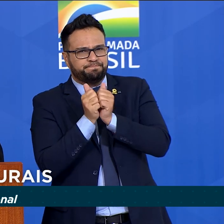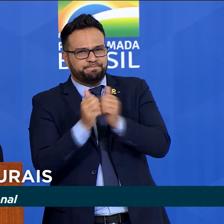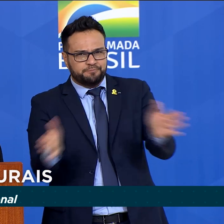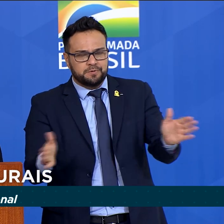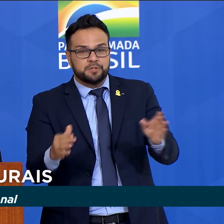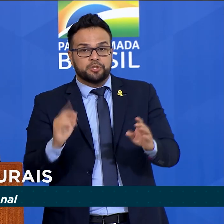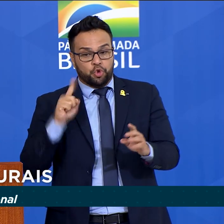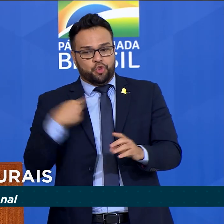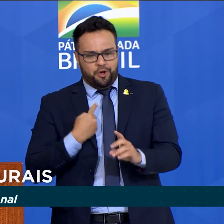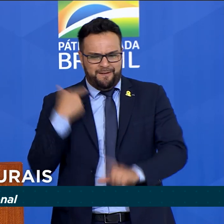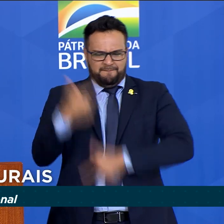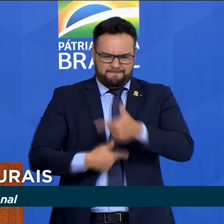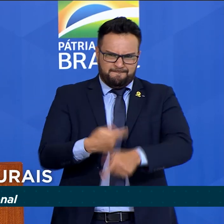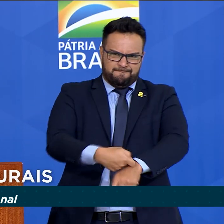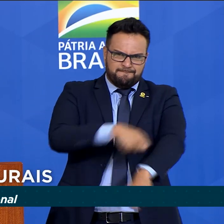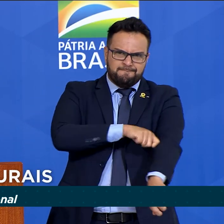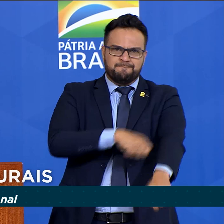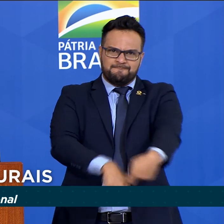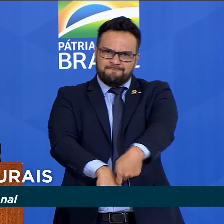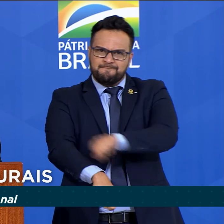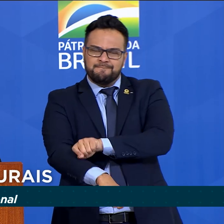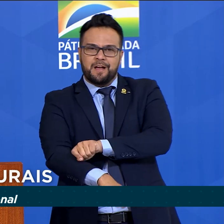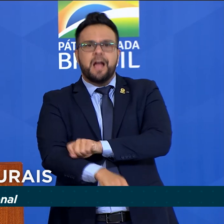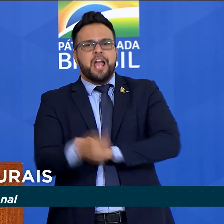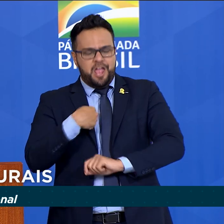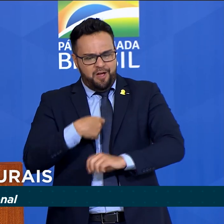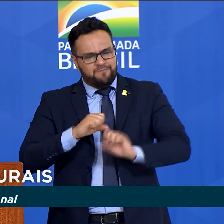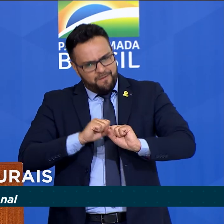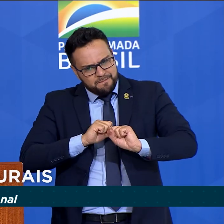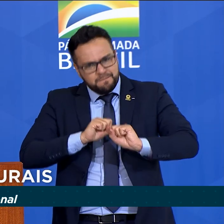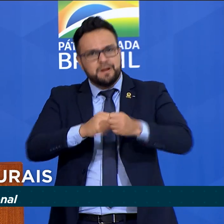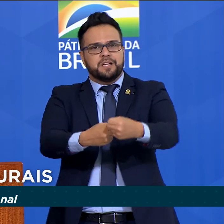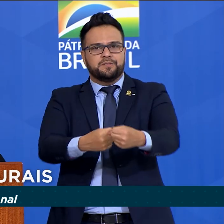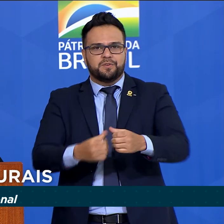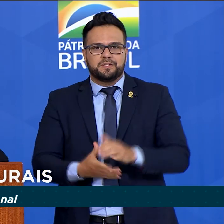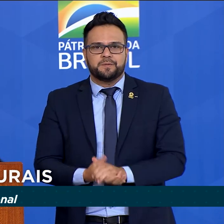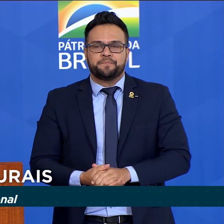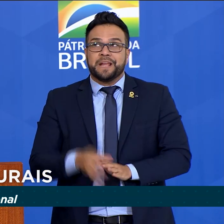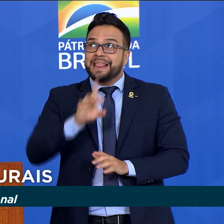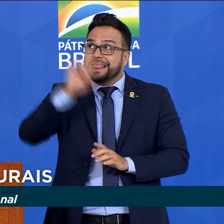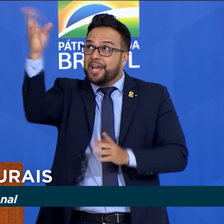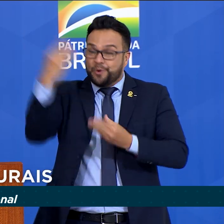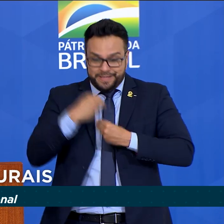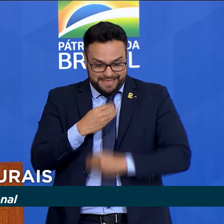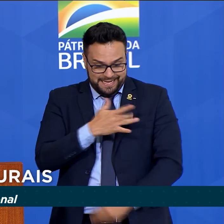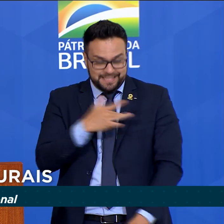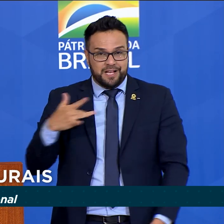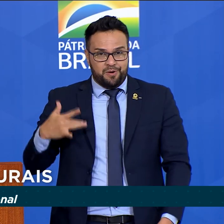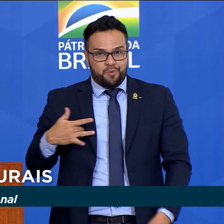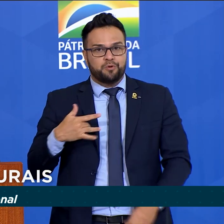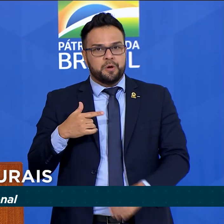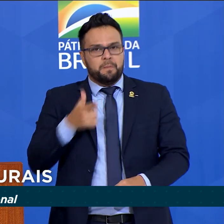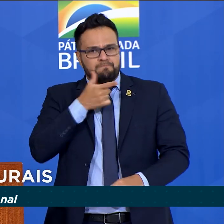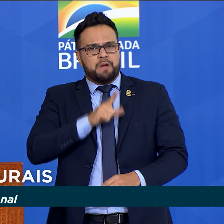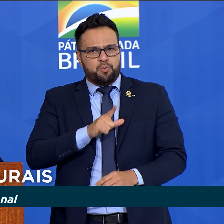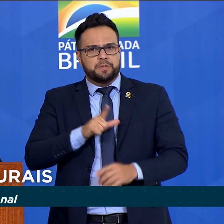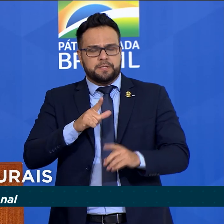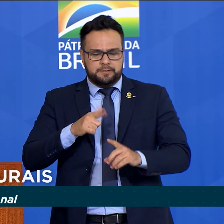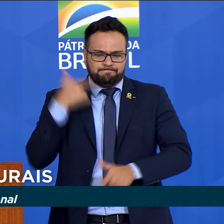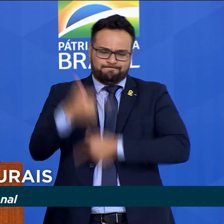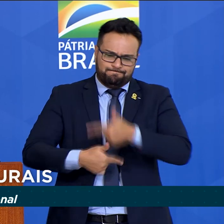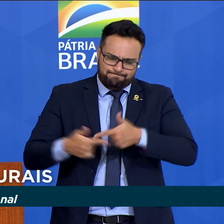o que custar. Nem que seja o meu último ato. Então, que Deus nos dê saúde para fazer